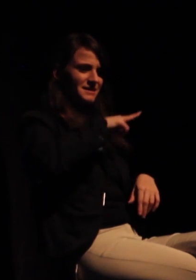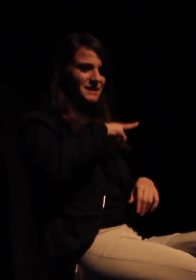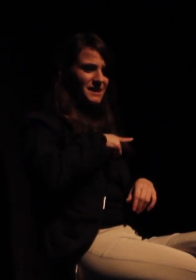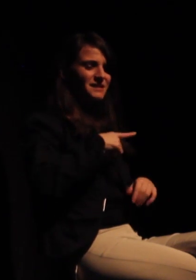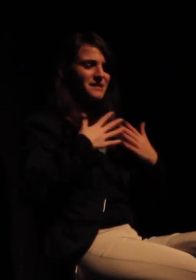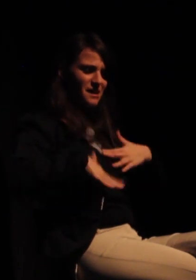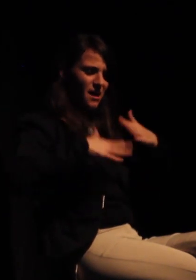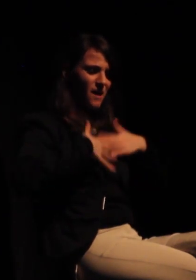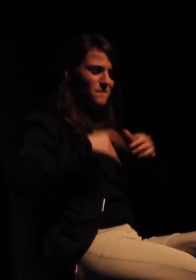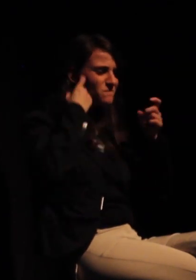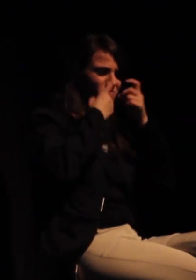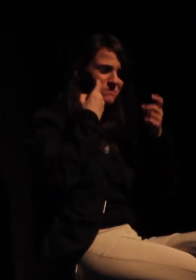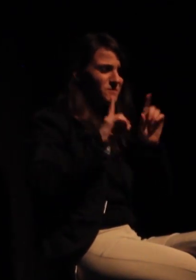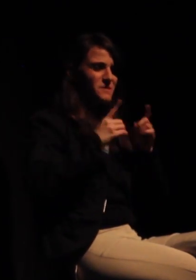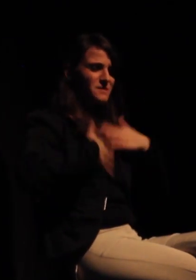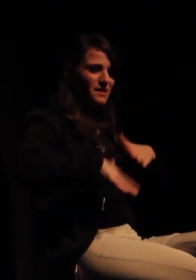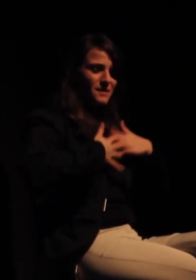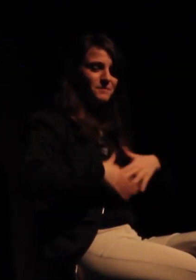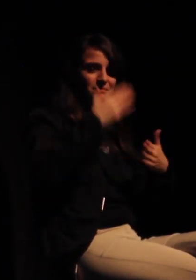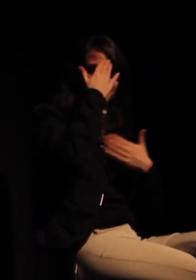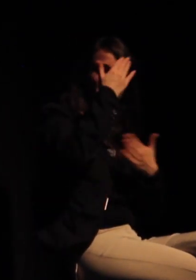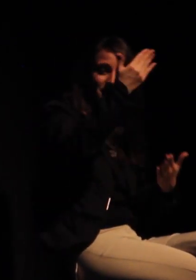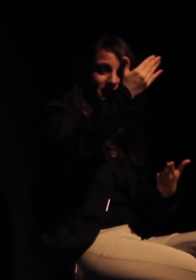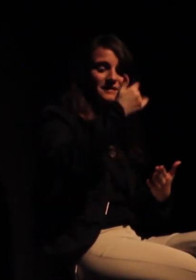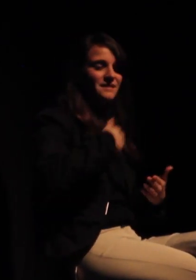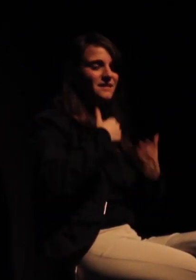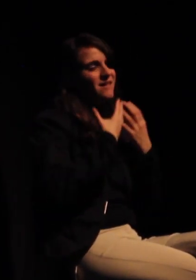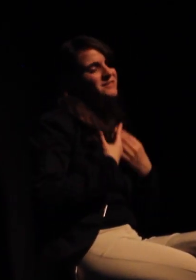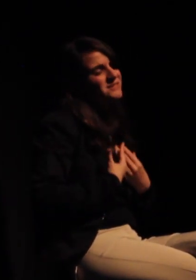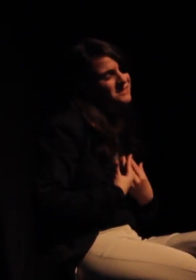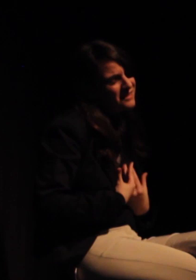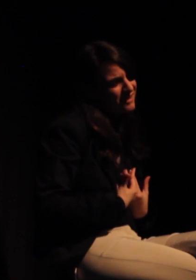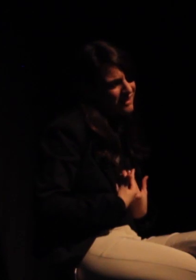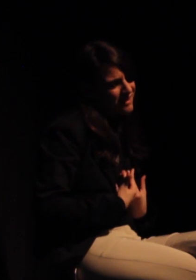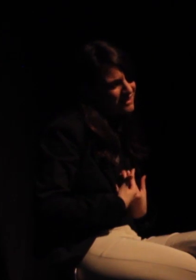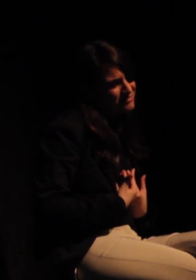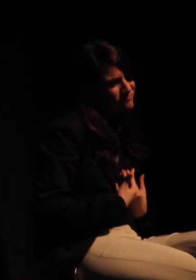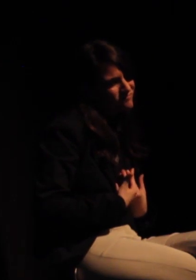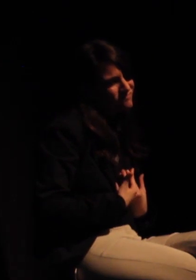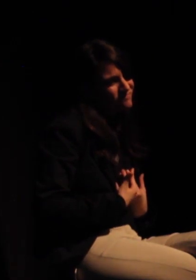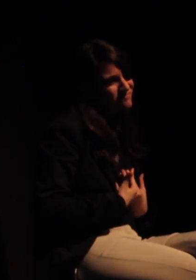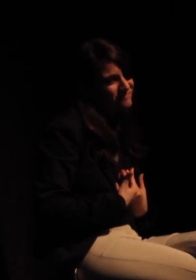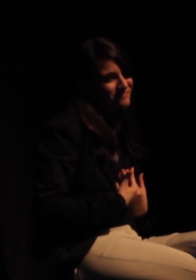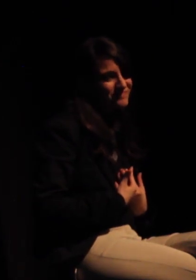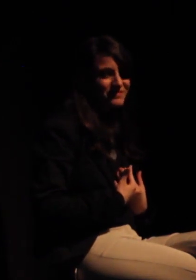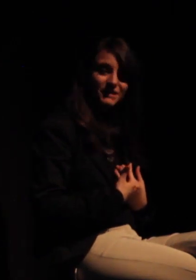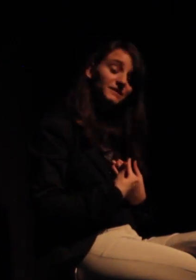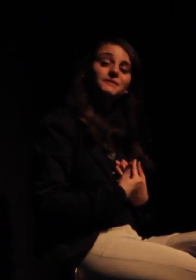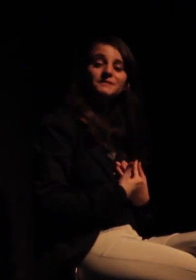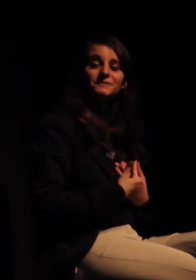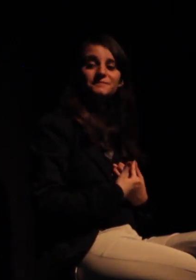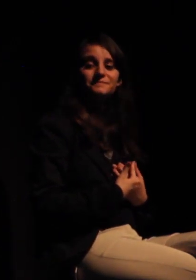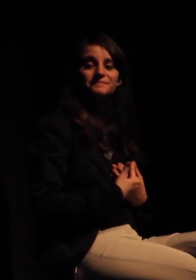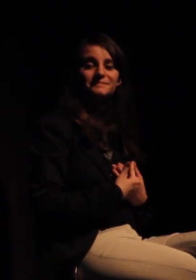poltrona, eu vou te levar lá, muito obrigado, eu estou tão cansado. Nessa altura os passageiros já